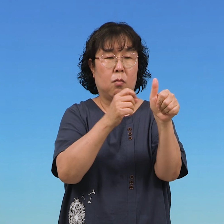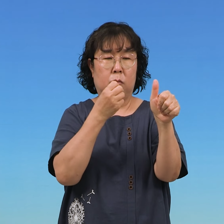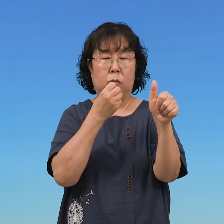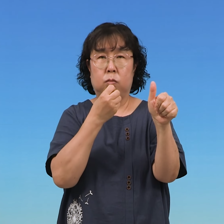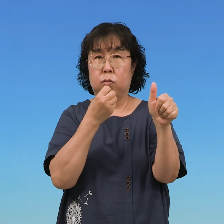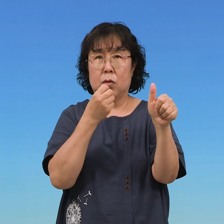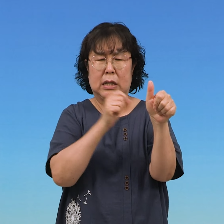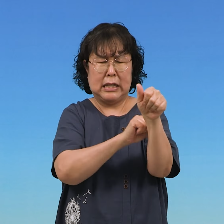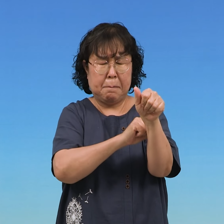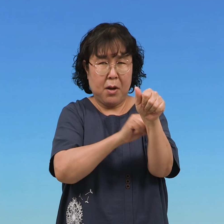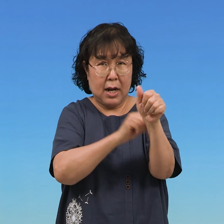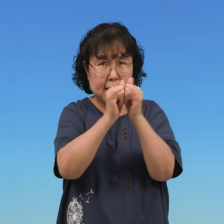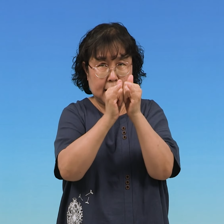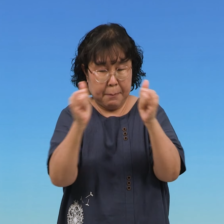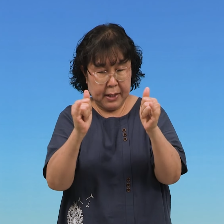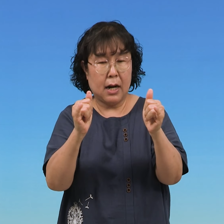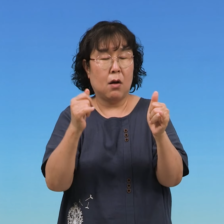것 같아요?